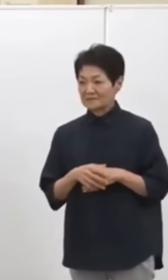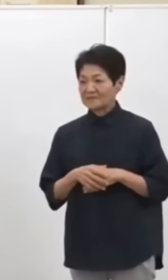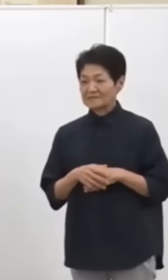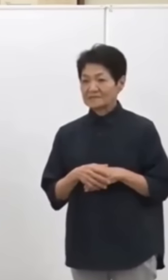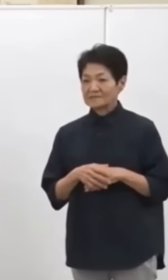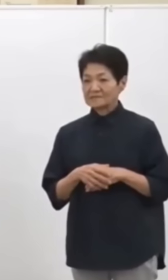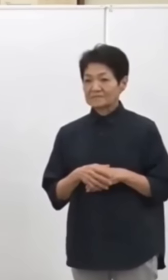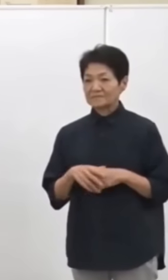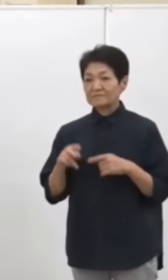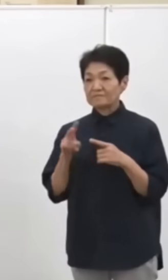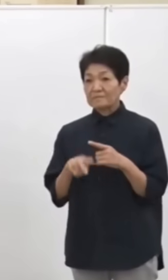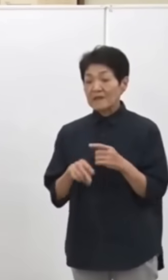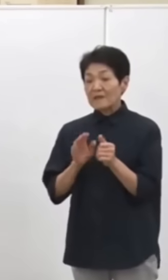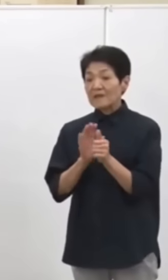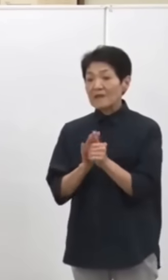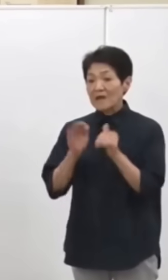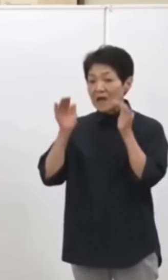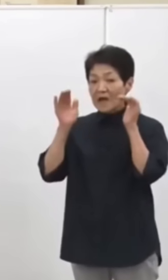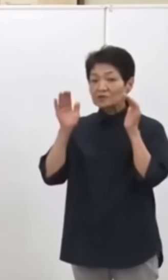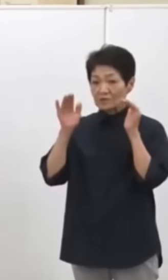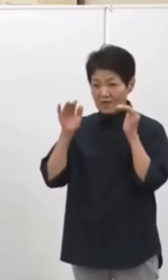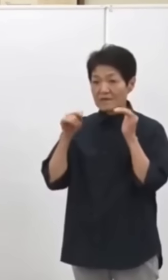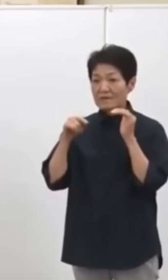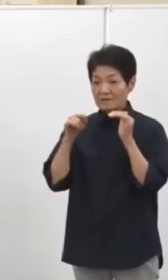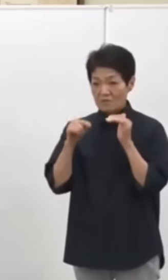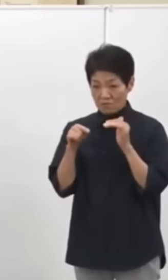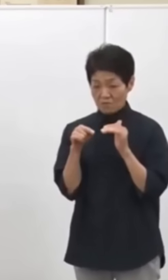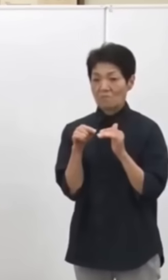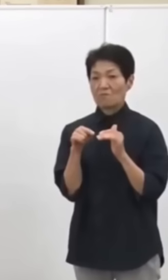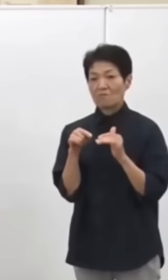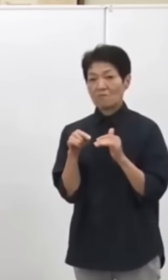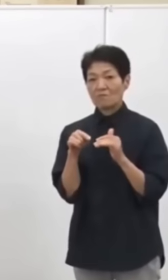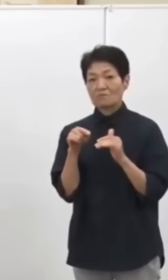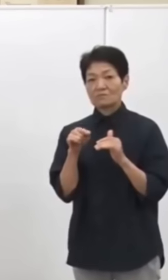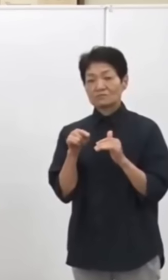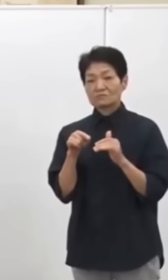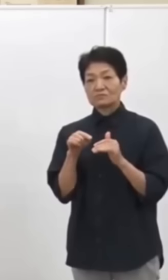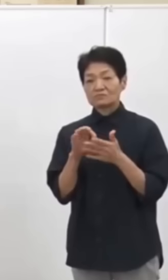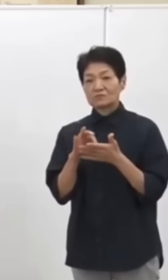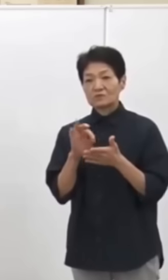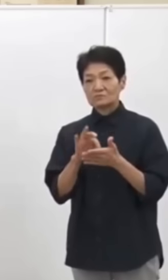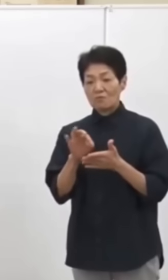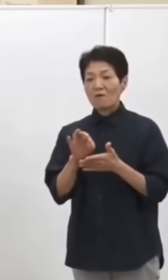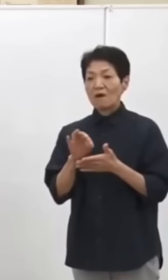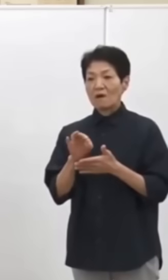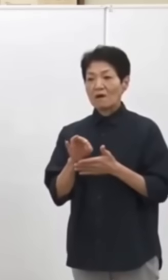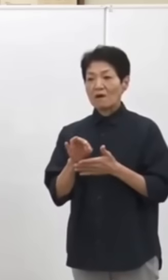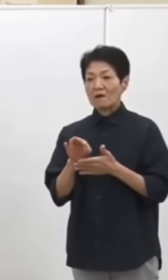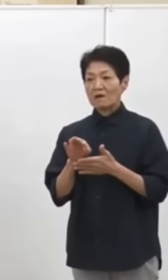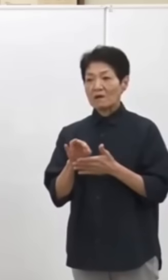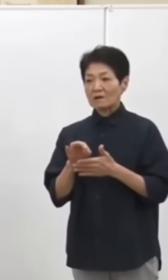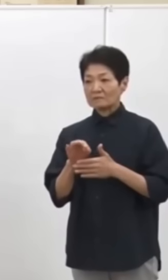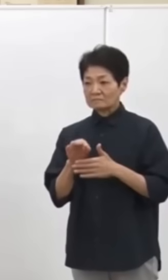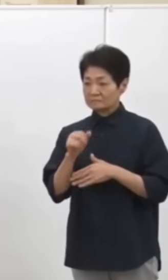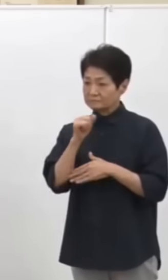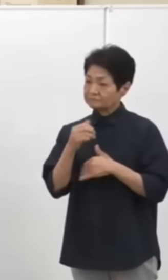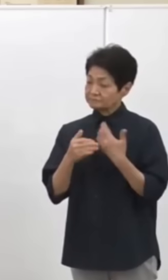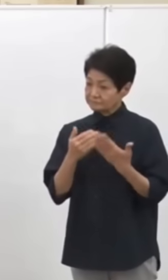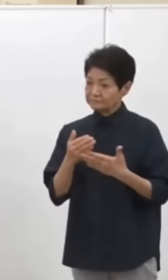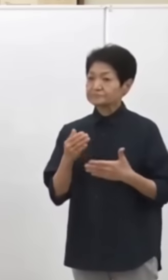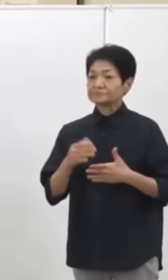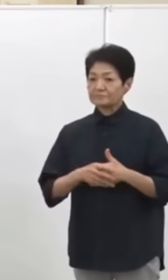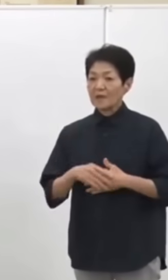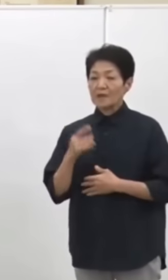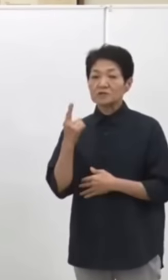解除権を行使する蓋然性はその高くないというのもこれまでお伝えしてきましたし、でまず一つは